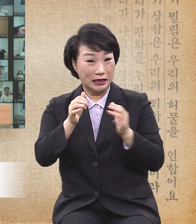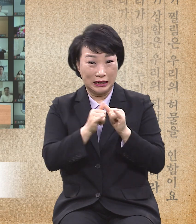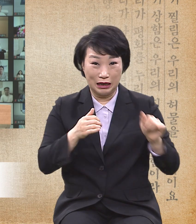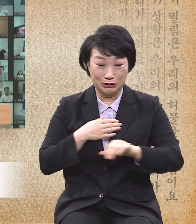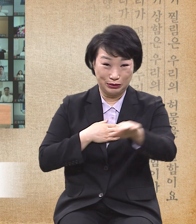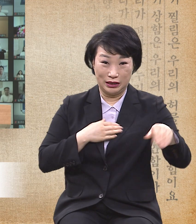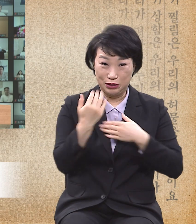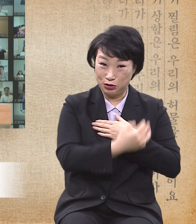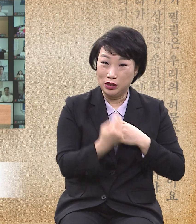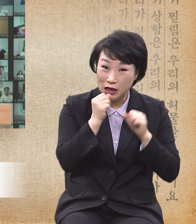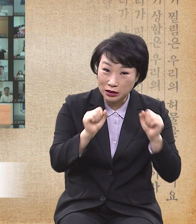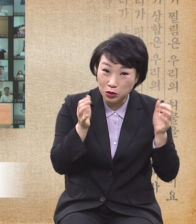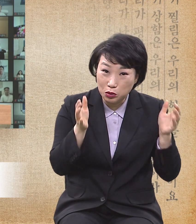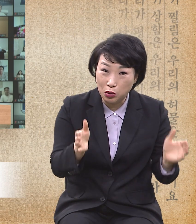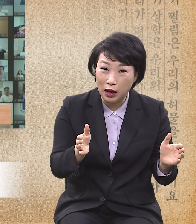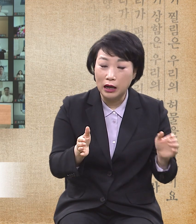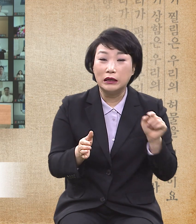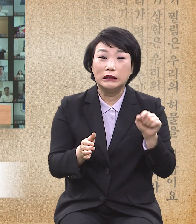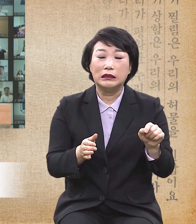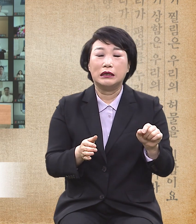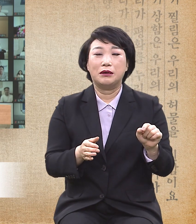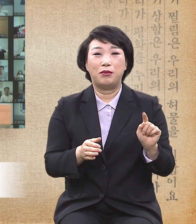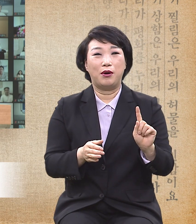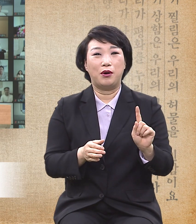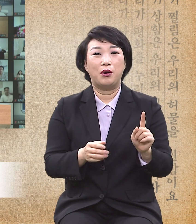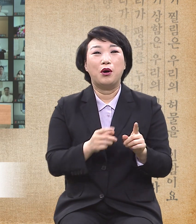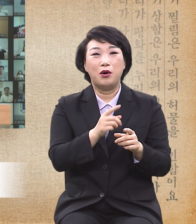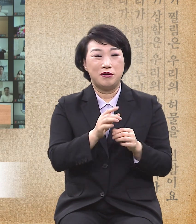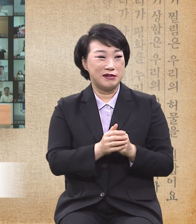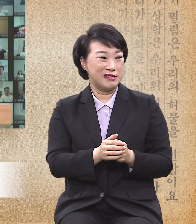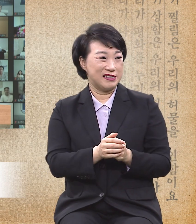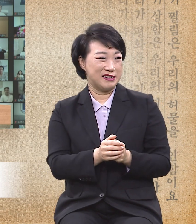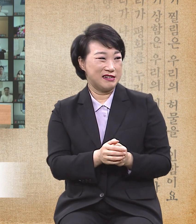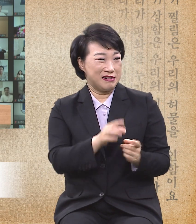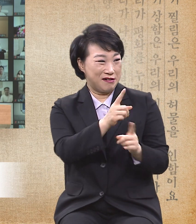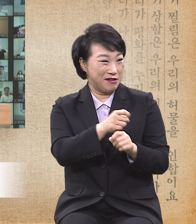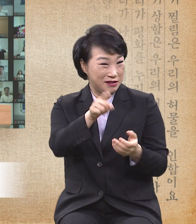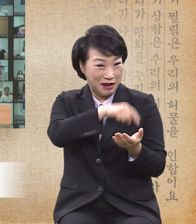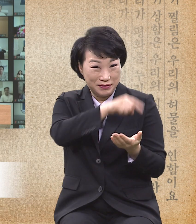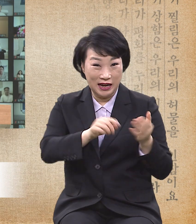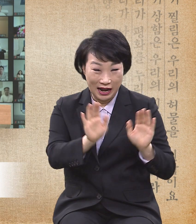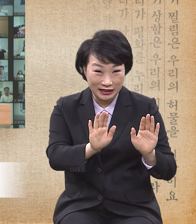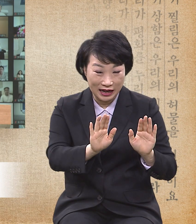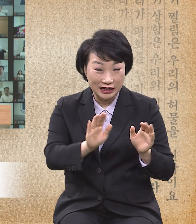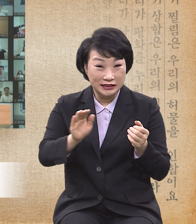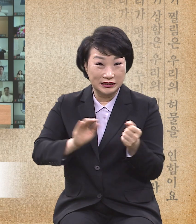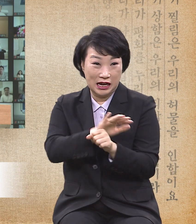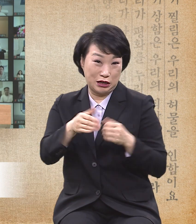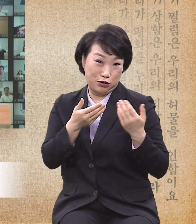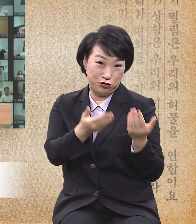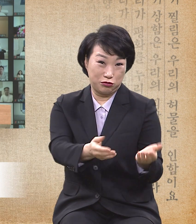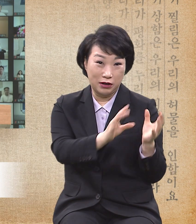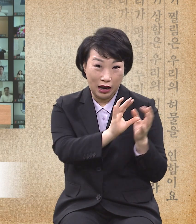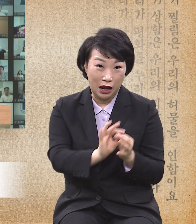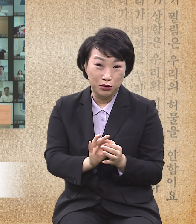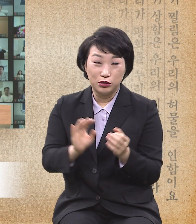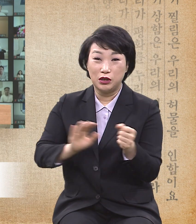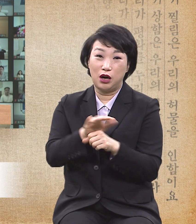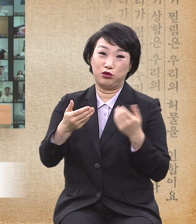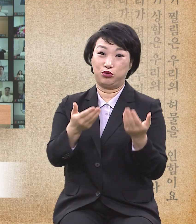우리가 육신이 있을 때 아주 원수를 갚지 않고 사랑하시는 그런